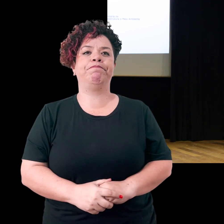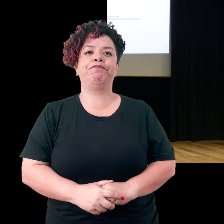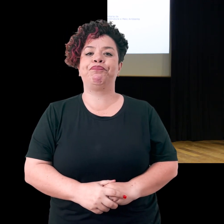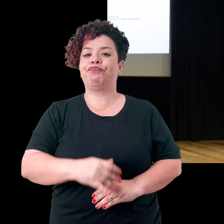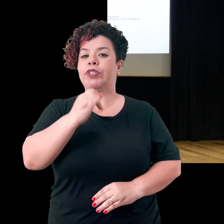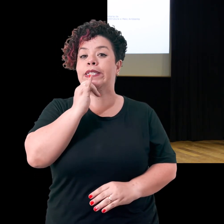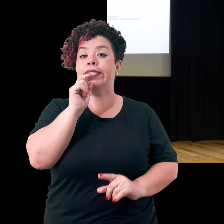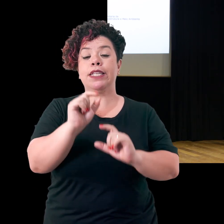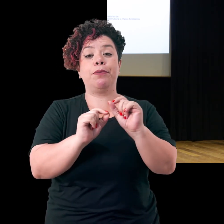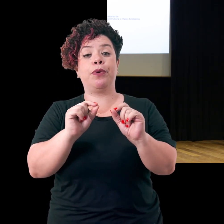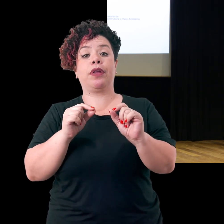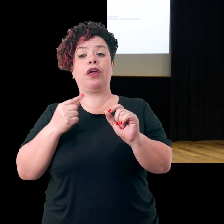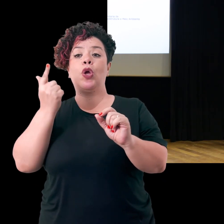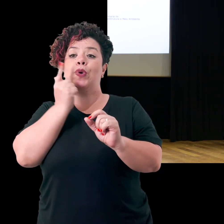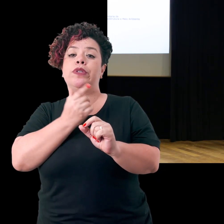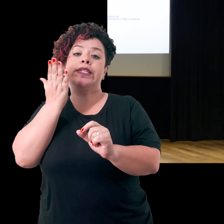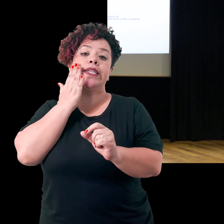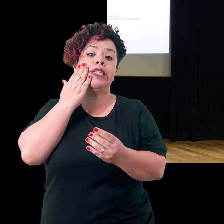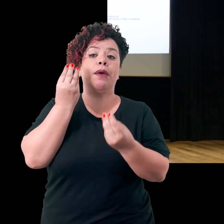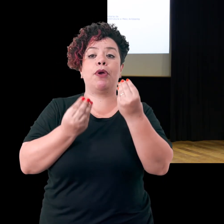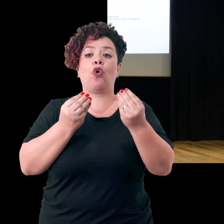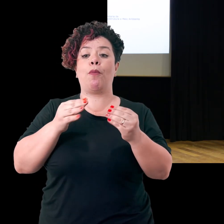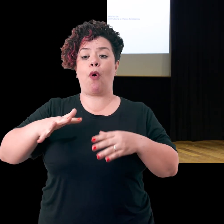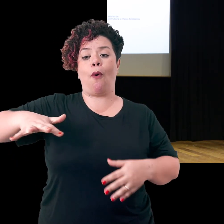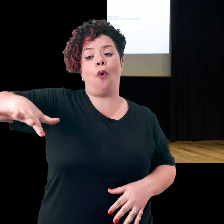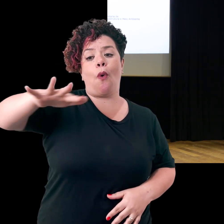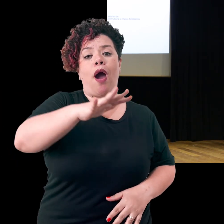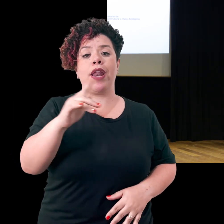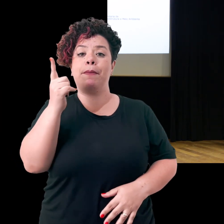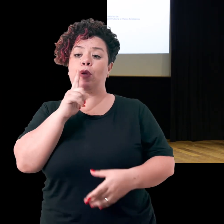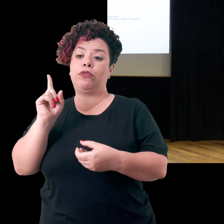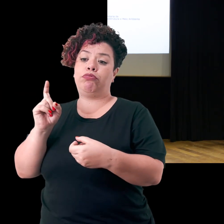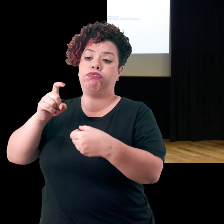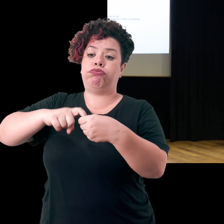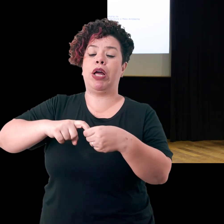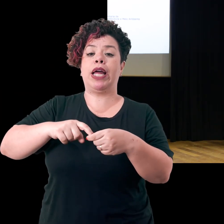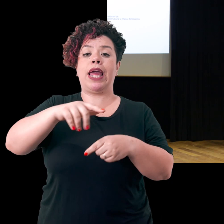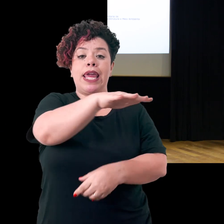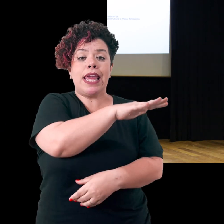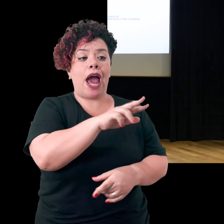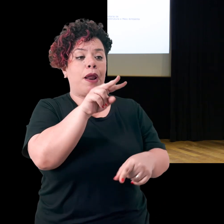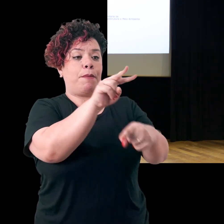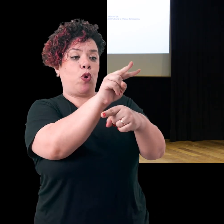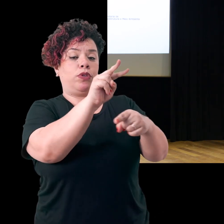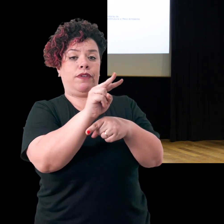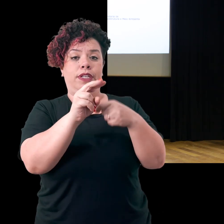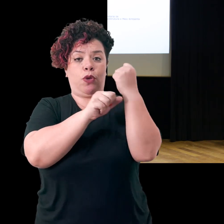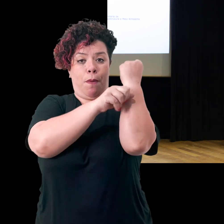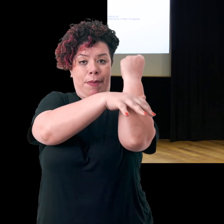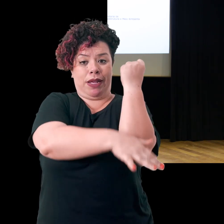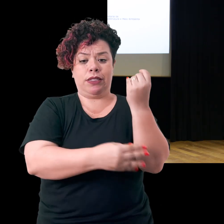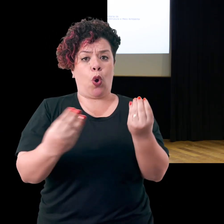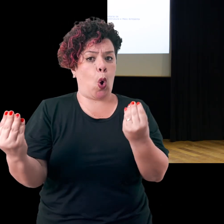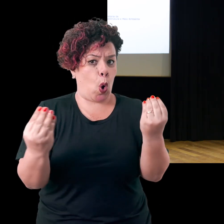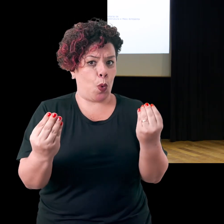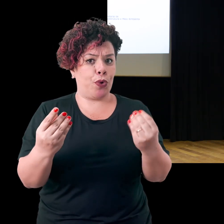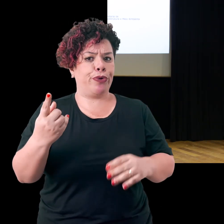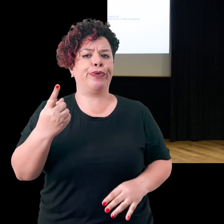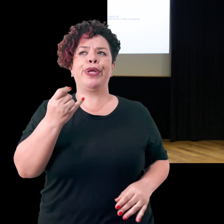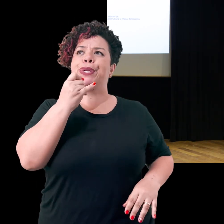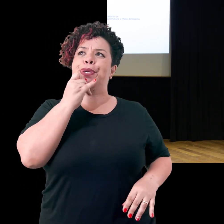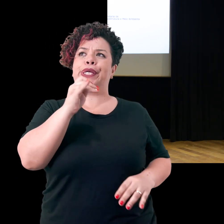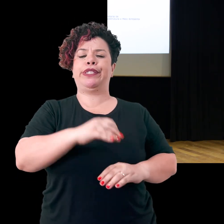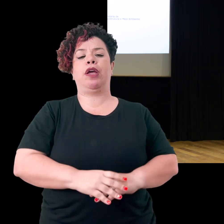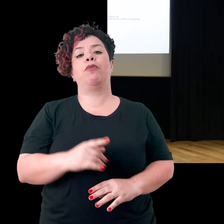Norte. Por exemplo, mapear possíveis áreas de interesse para recuperação e áreas de interesse para conservação nos manguezais. Ou seja, se você tiver